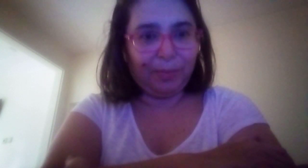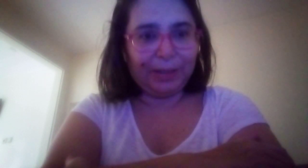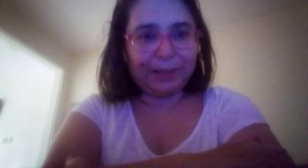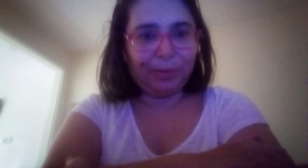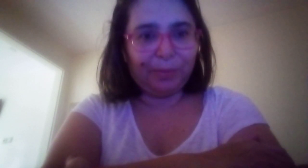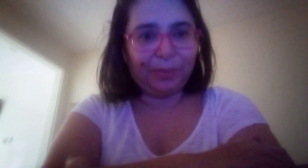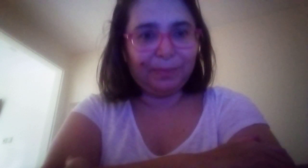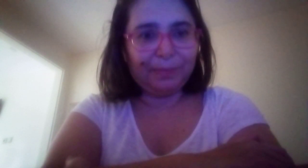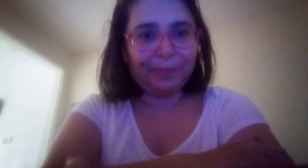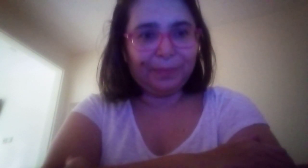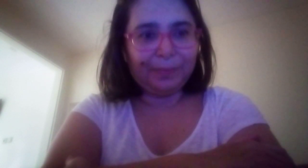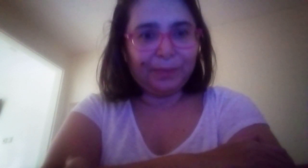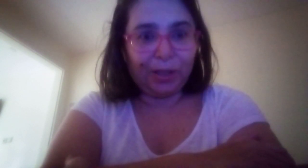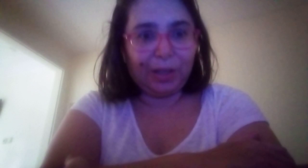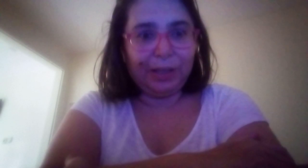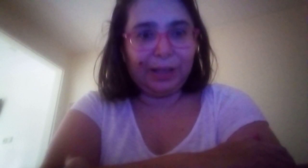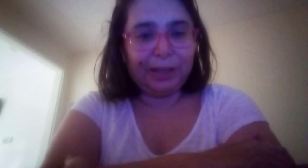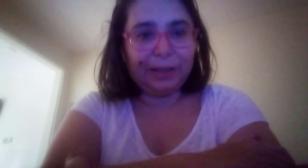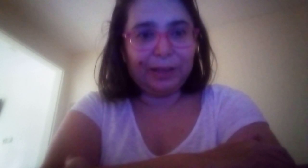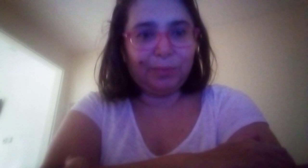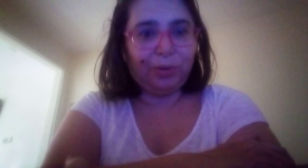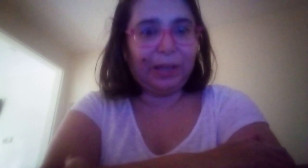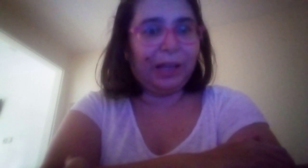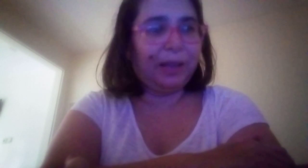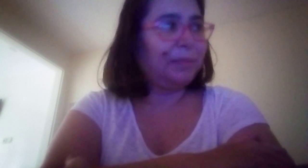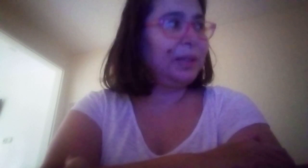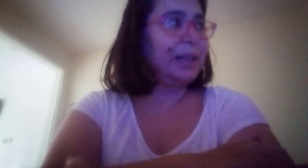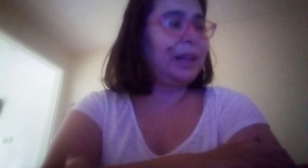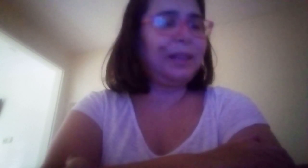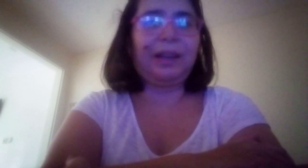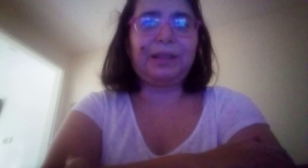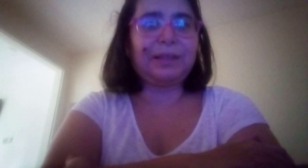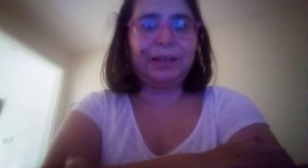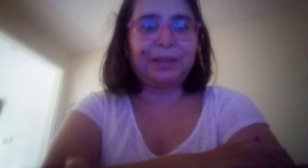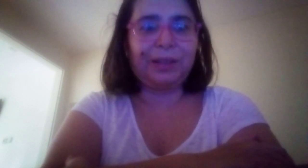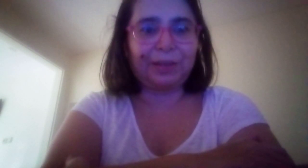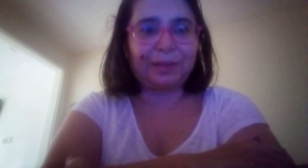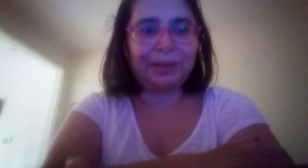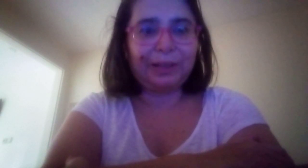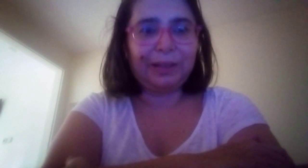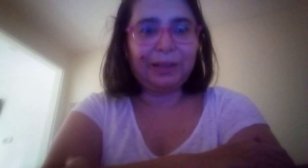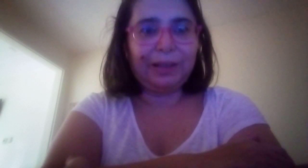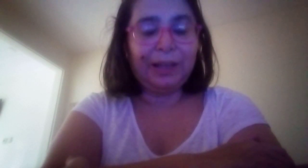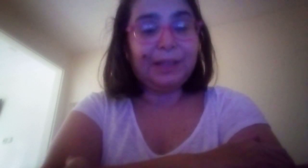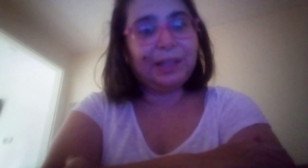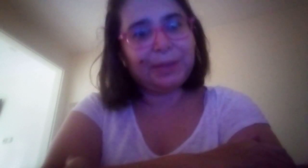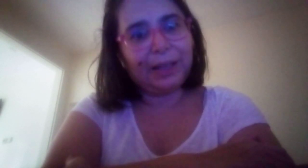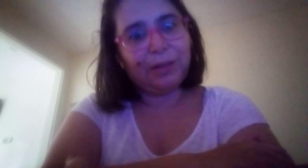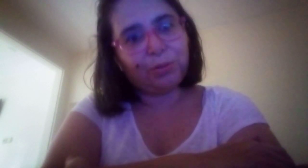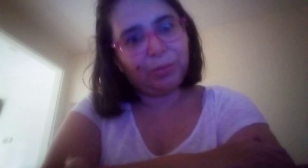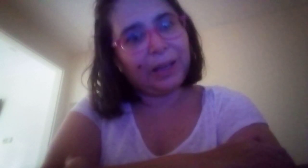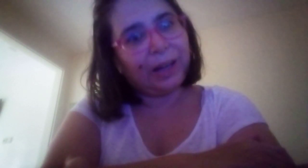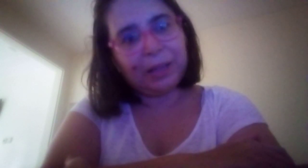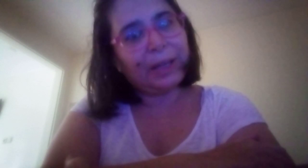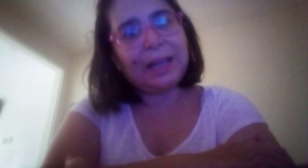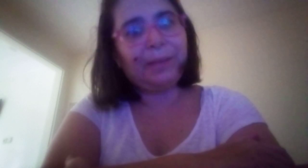anlatabiliyor muyum yaşayın ya Bu dünyaya bir kez geldiki herkes hayatını Yaşasın kimse üzülmeye ağlamaya gelmedi